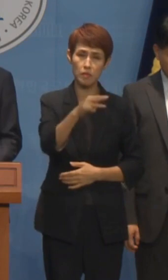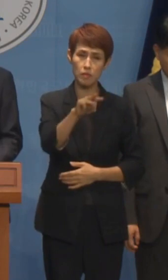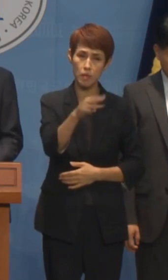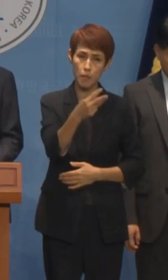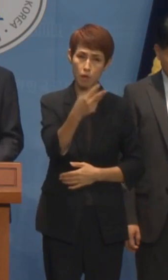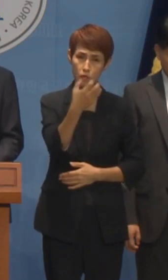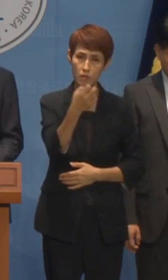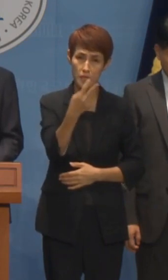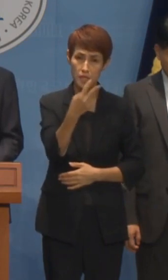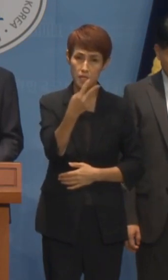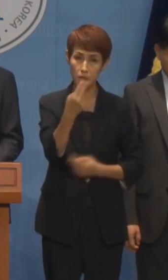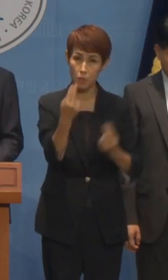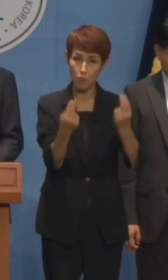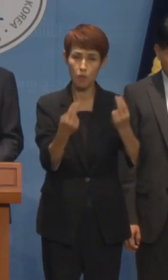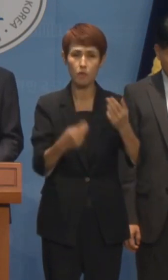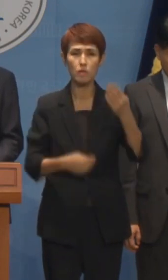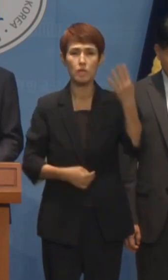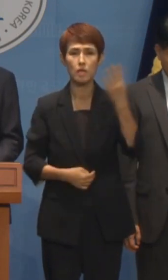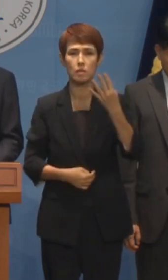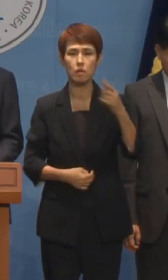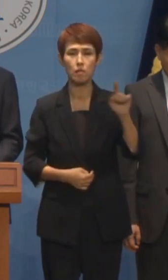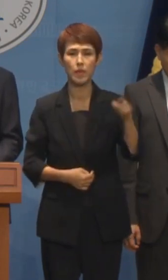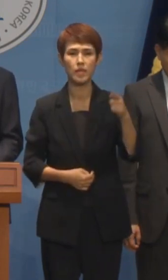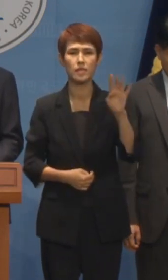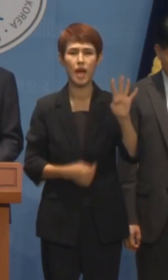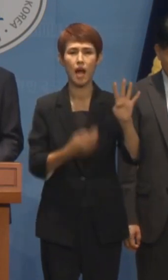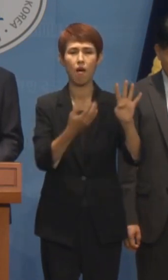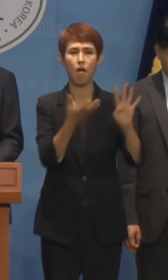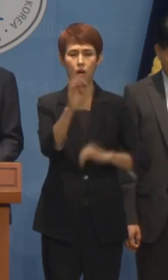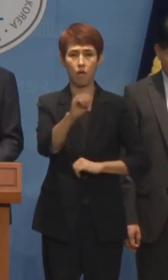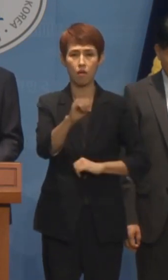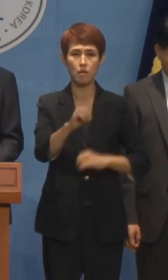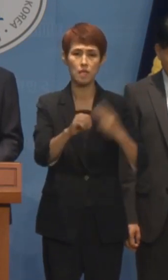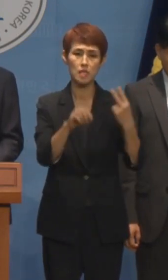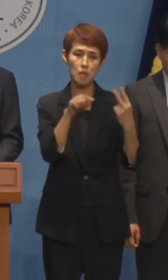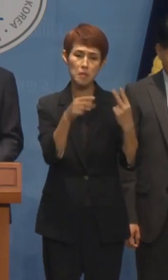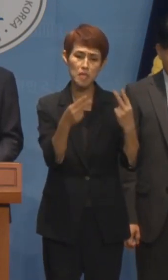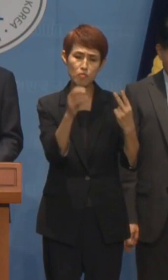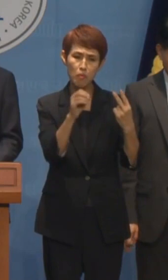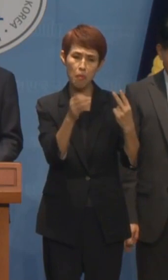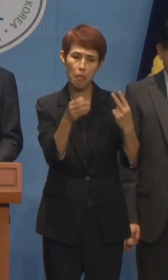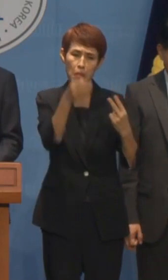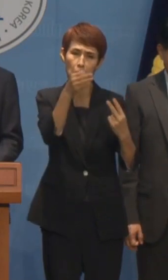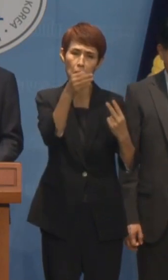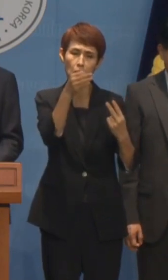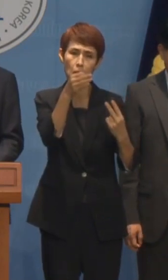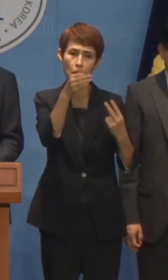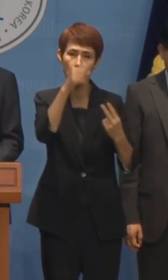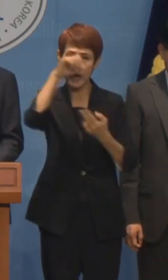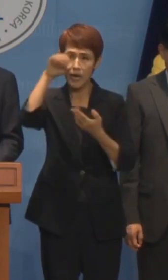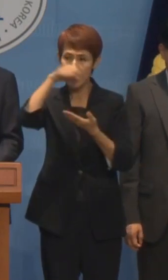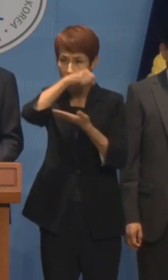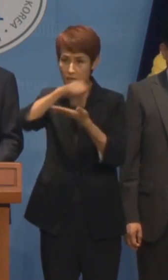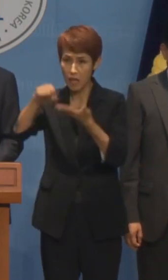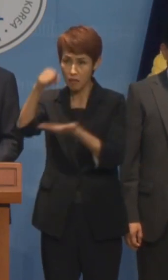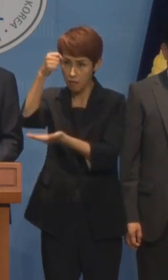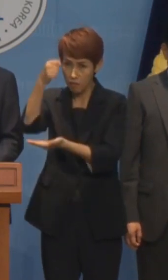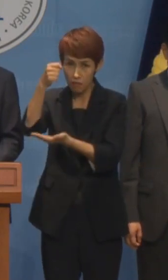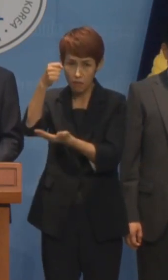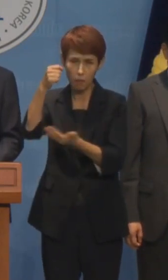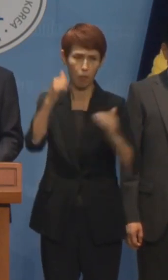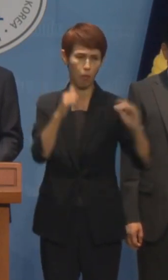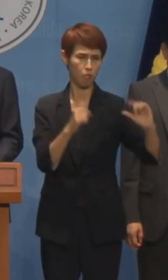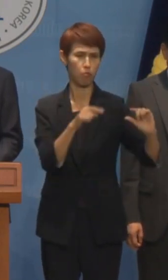대비 4,104억 원, 즉 2.2% 증가에 그쳐 전체 예산안 증가율에 못 미칠